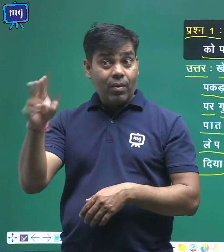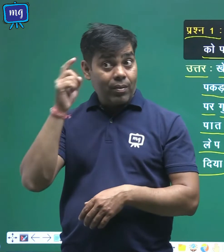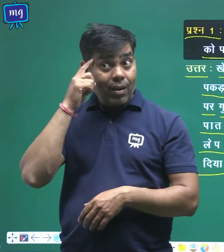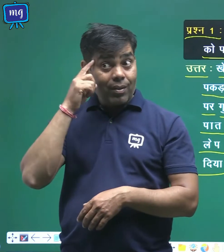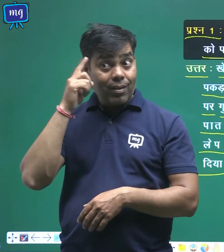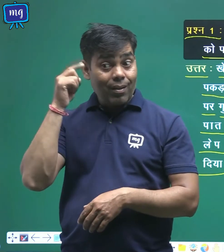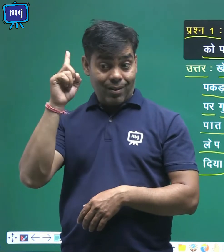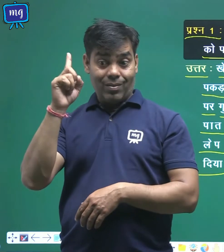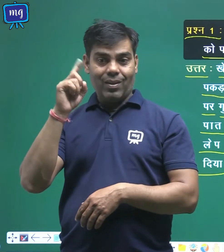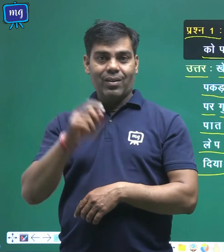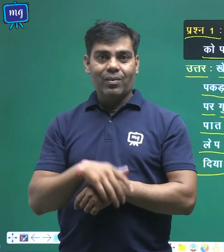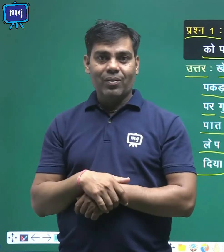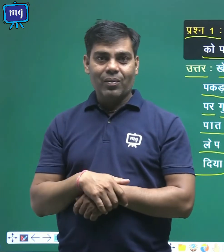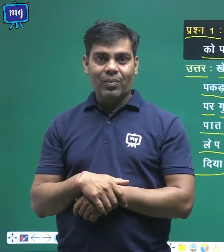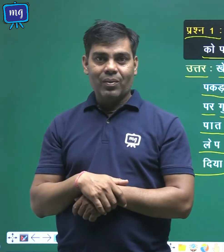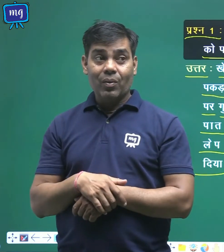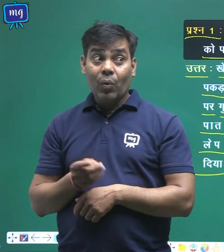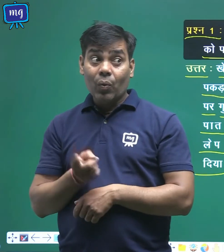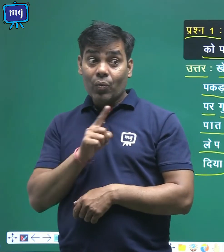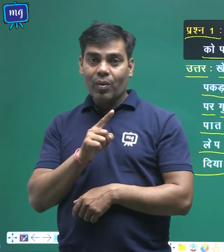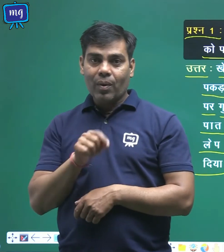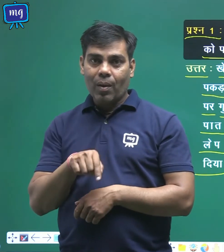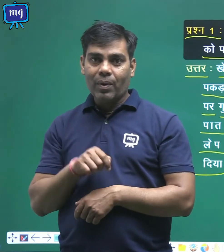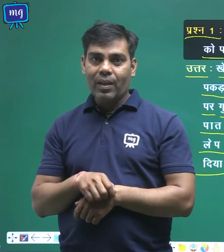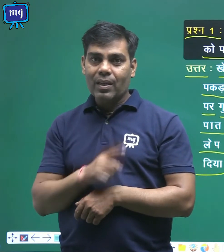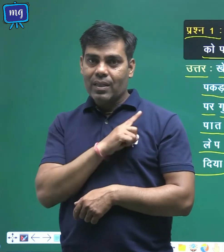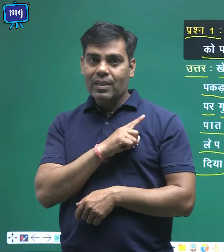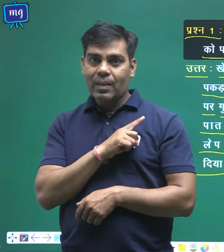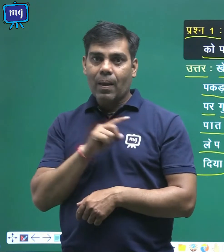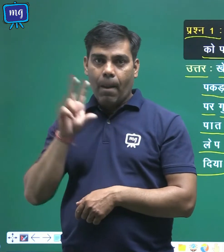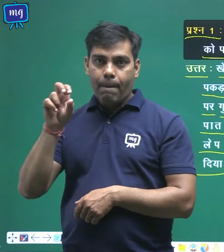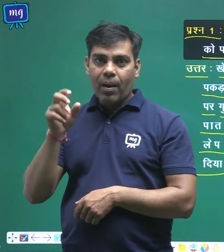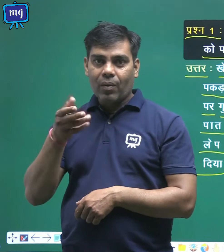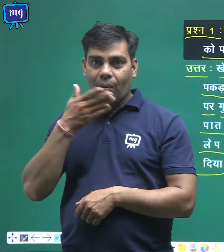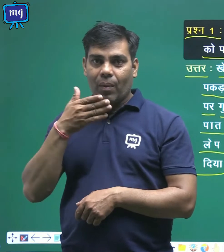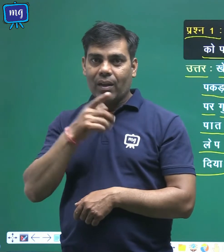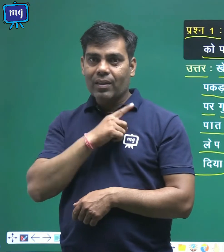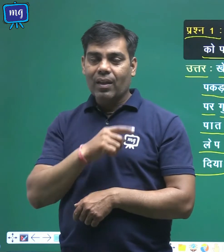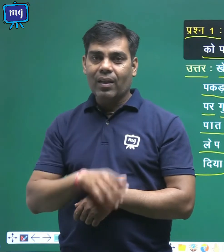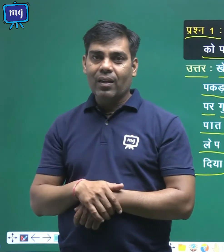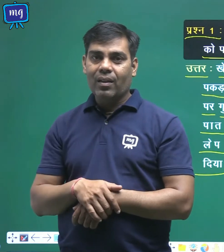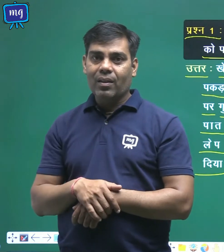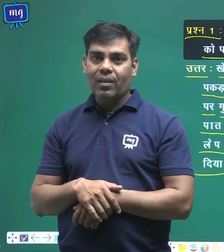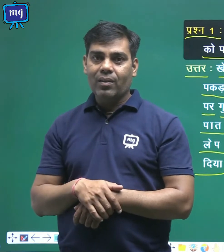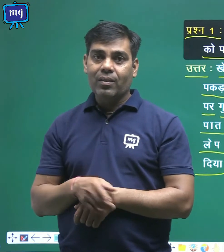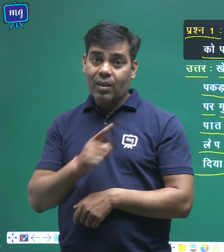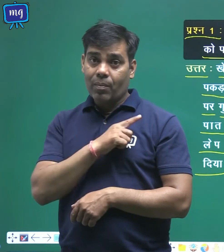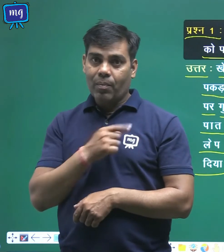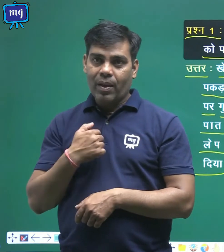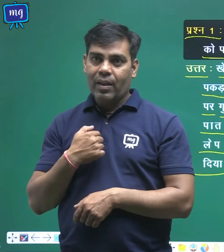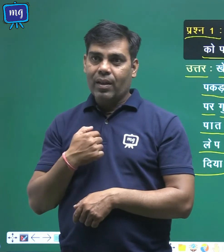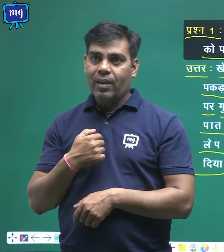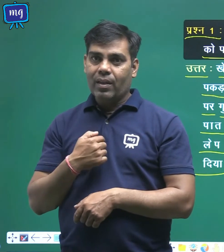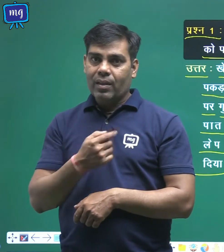होगा जब हमने इस पाठ को पढ़ा था तब मैंने आपको